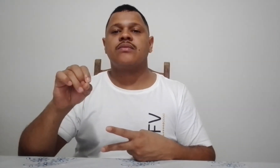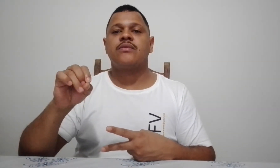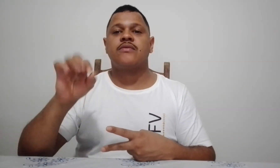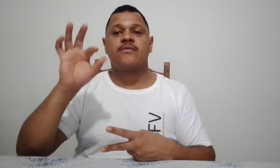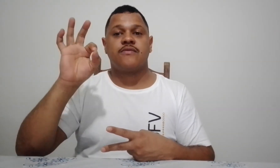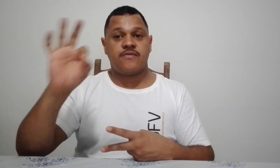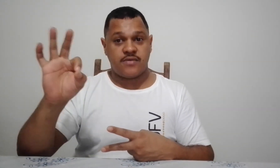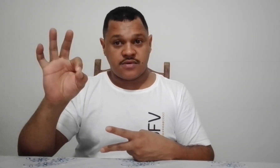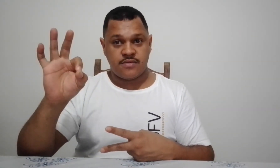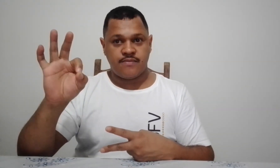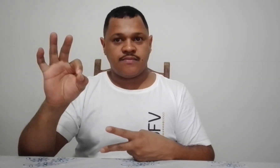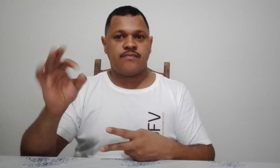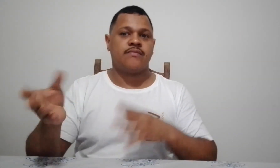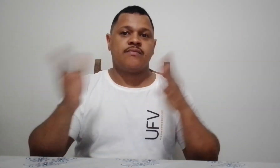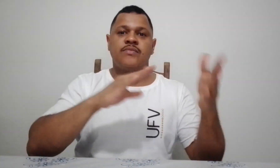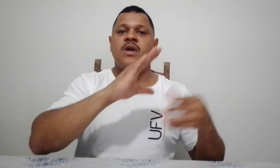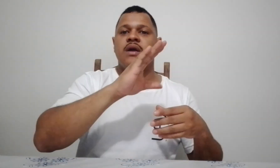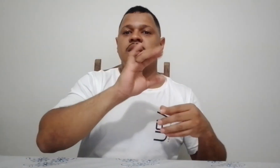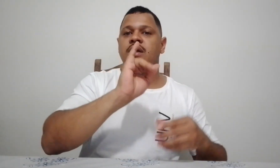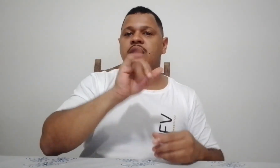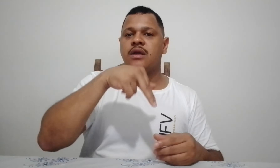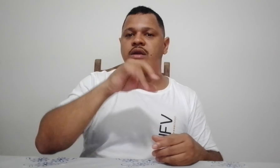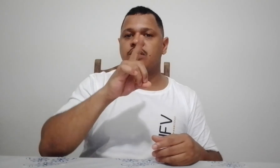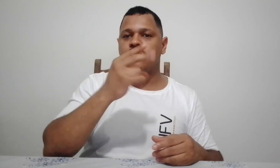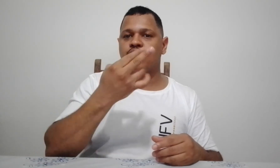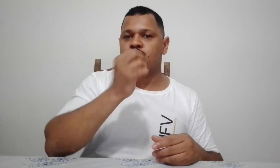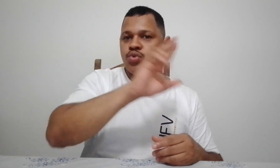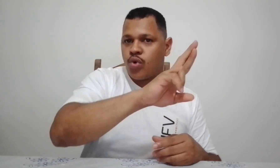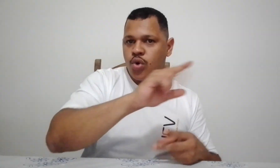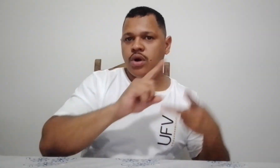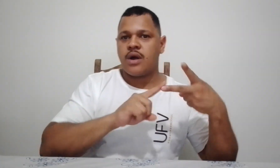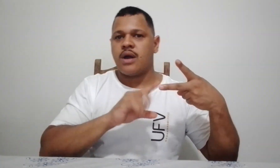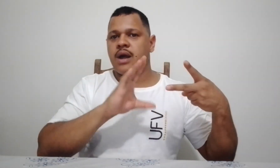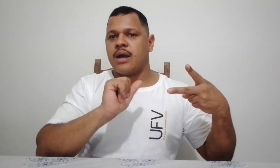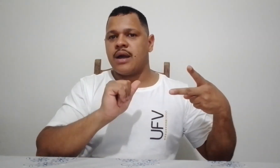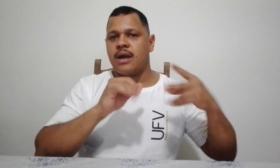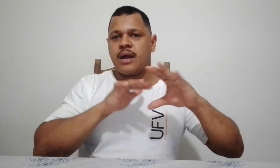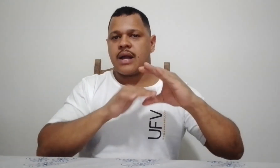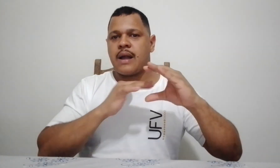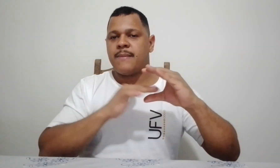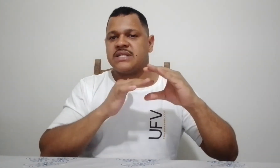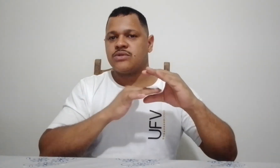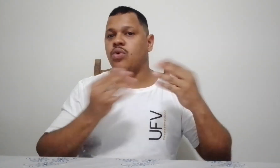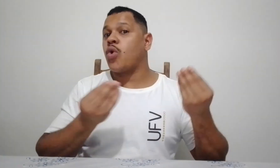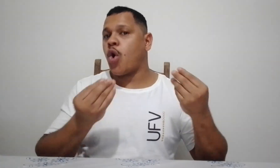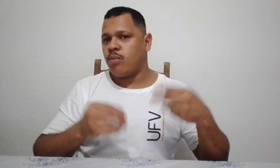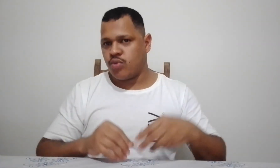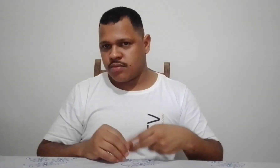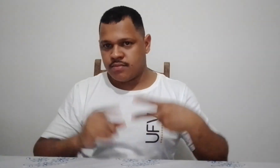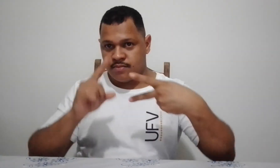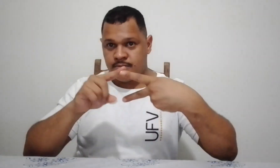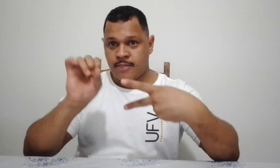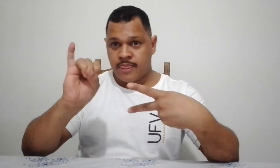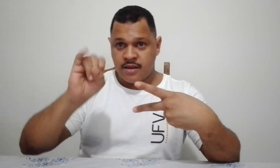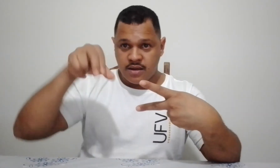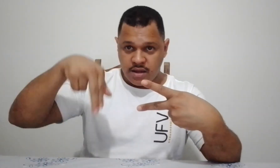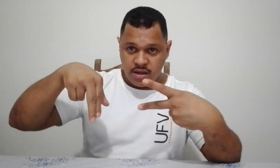isso para indutor e para capacitor? Olha só. O indutor, a reatância indutiva é dada por